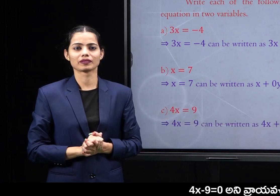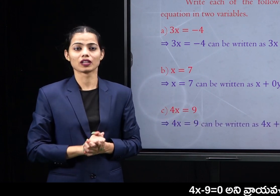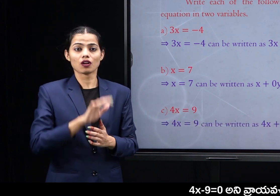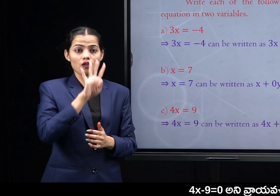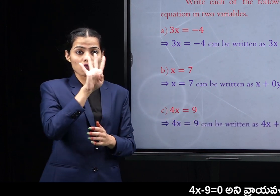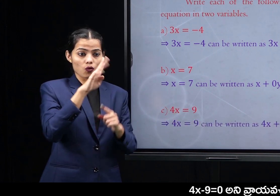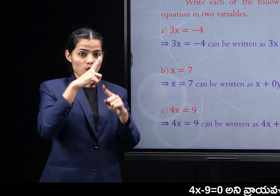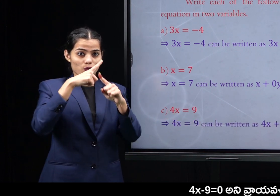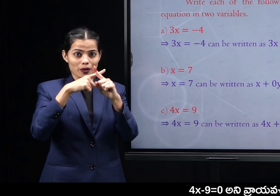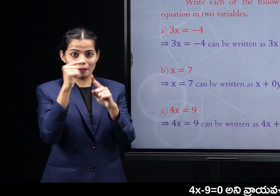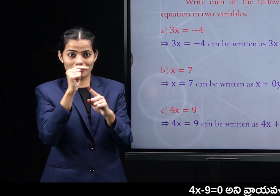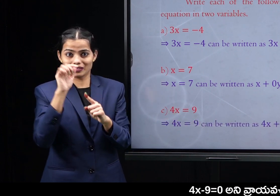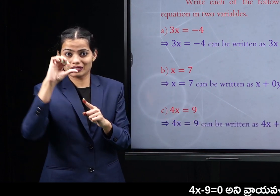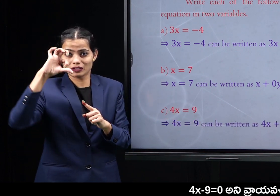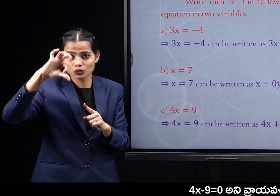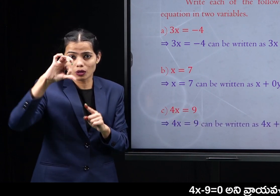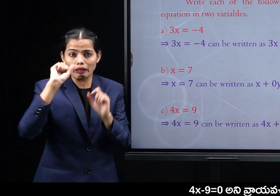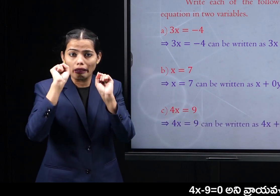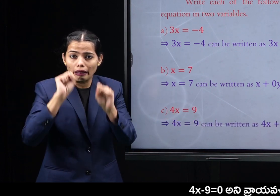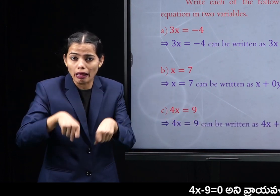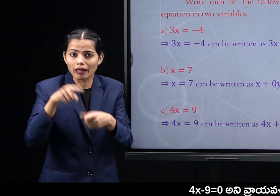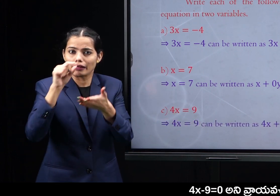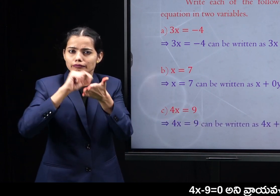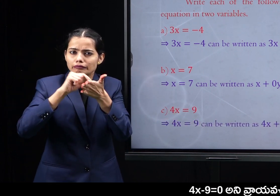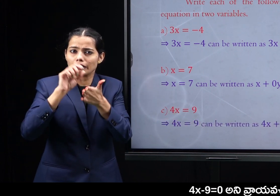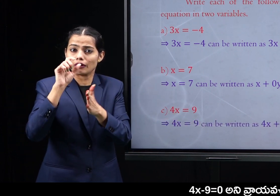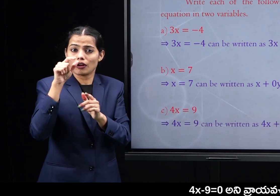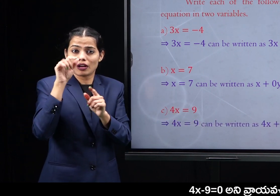4x మైనస్ 9 ఈజ్ ఈక్వల్ టు 0 అని రాయొచ్చు.